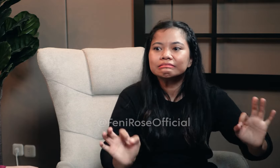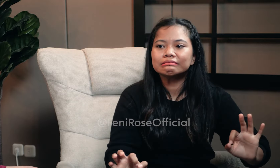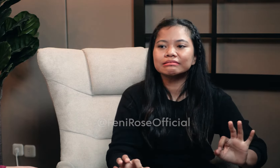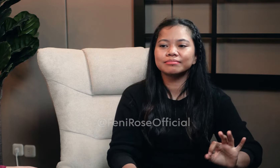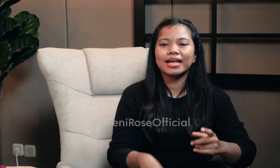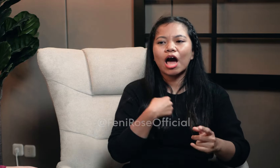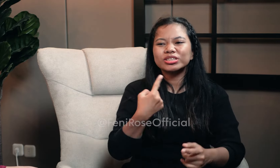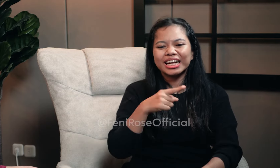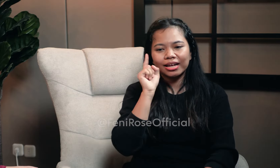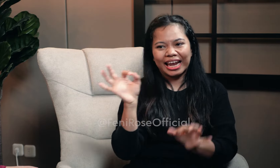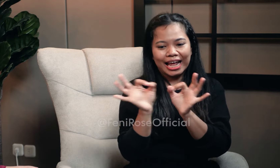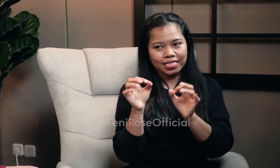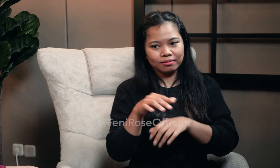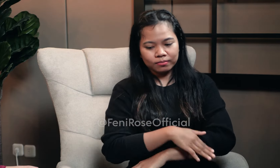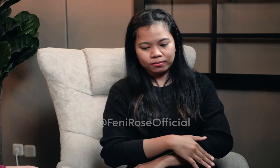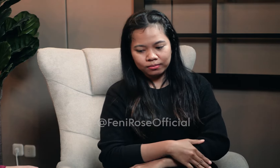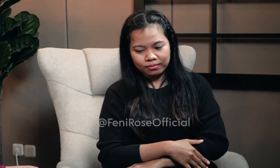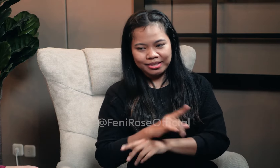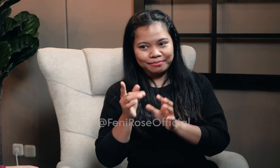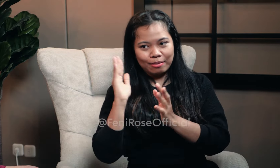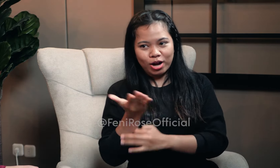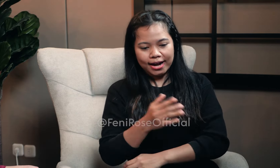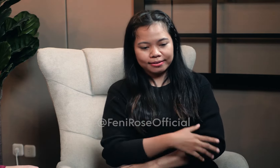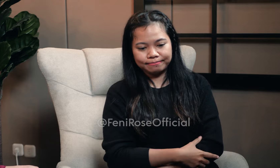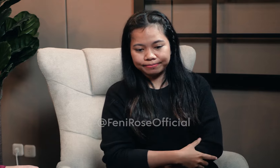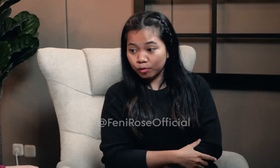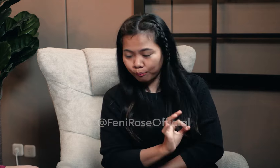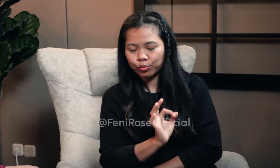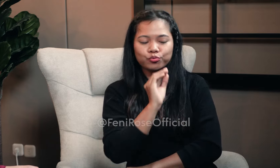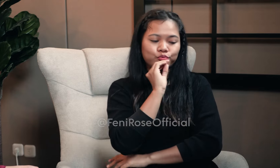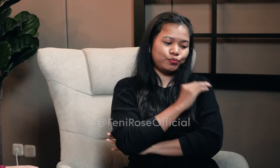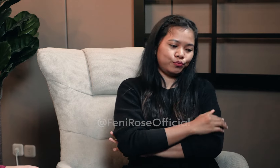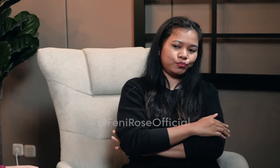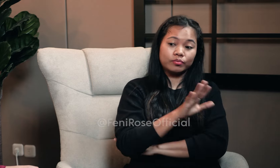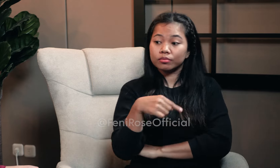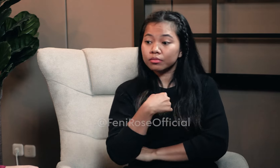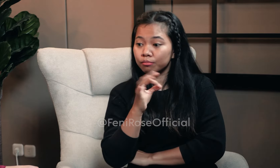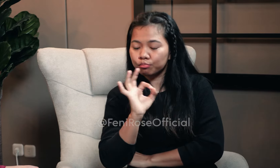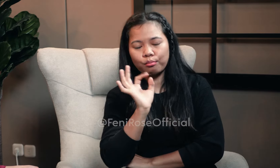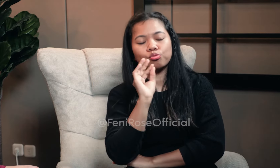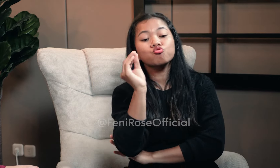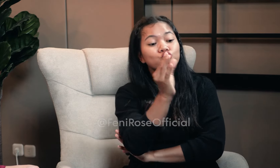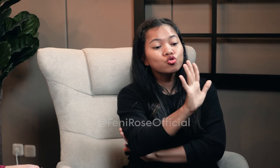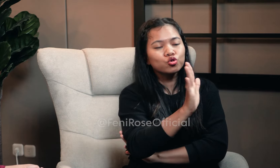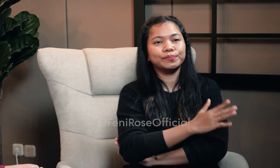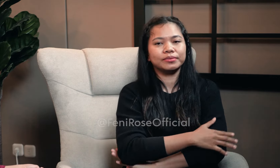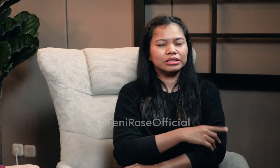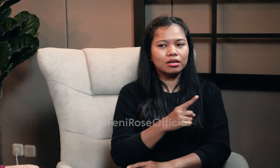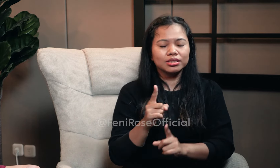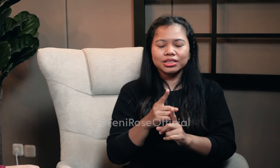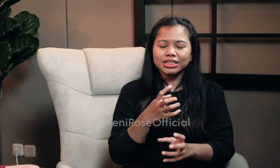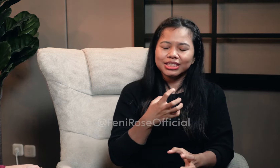sama sekali buat saya Padahal saya duduk tuh dekat petugas itu tapi kok enggak ada yang informasi ke saya di kursi prioritas kayak gitu